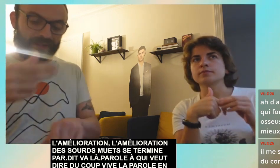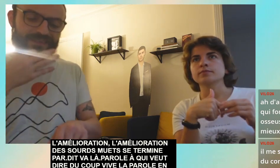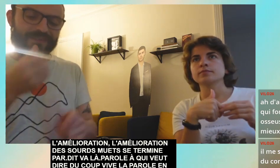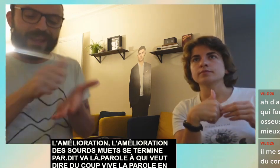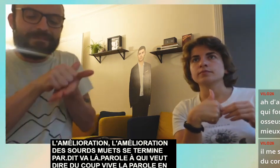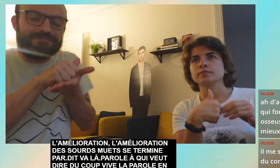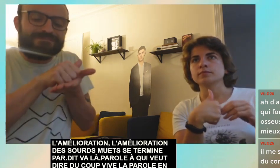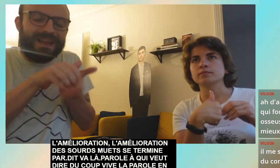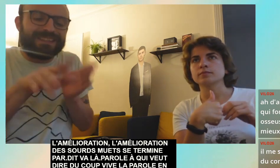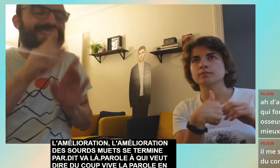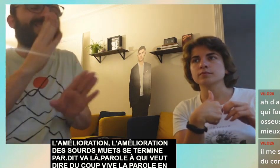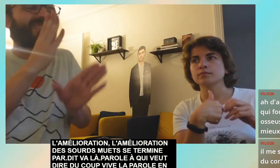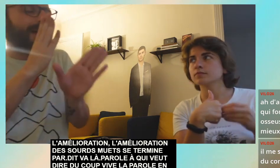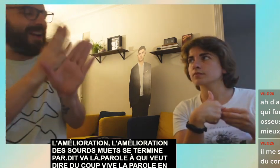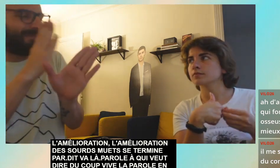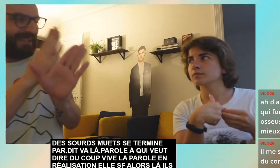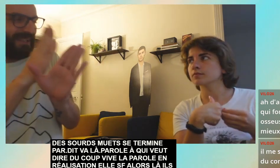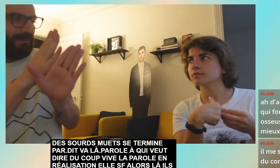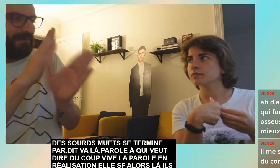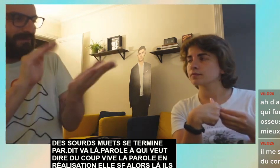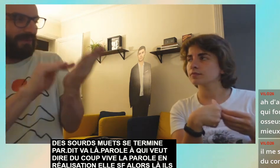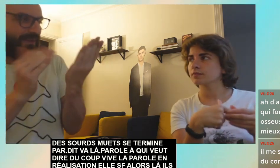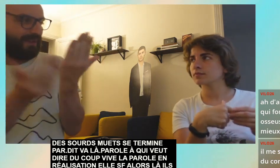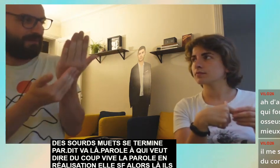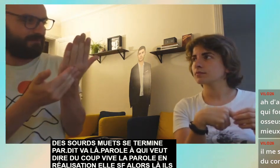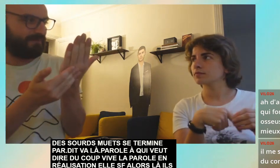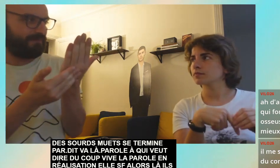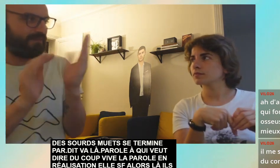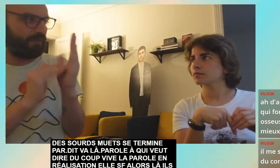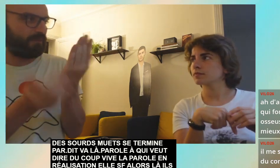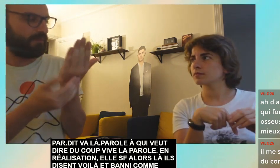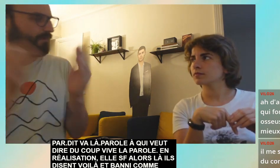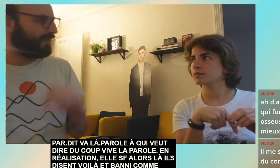disent voilà, est banni comme implicitement. Dans le dos, là.